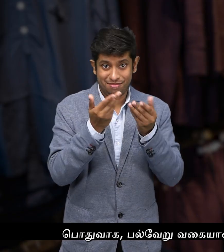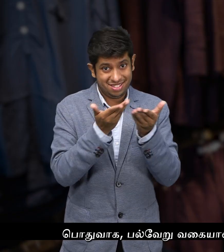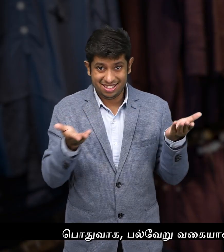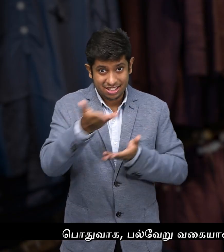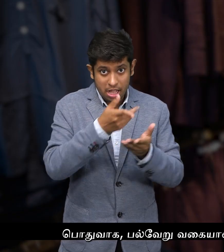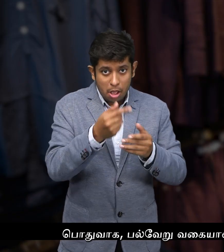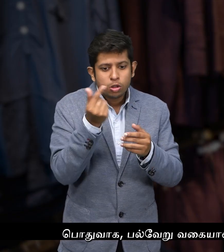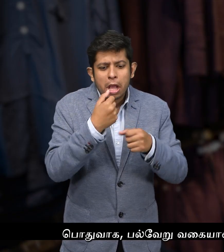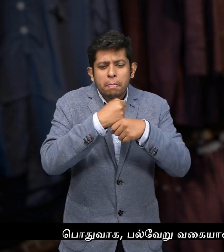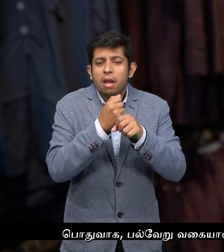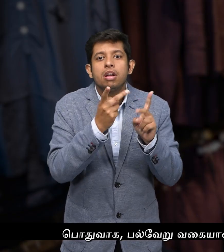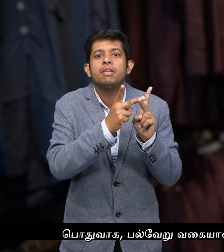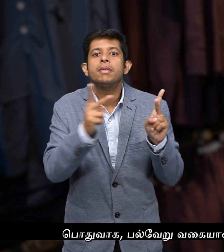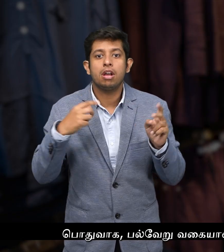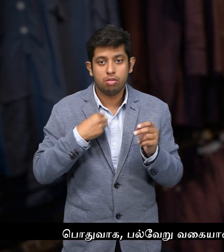ஆடைகள் தயாரிக்கப்படுகின்றன.